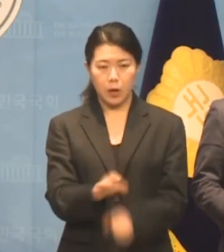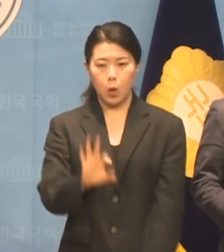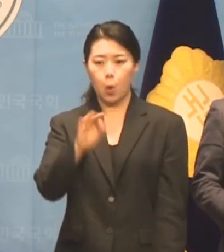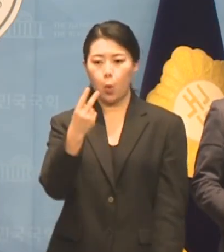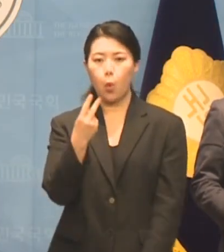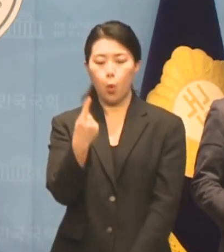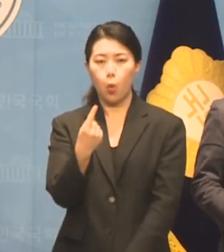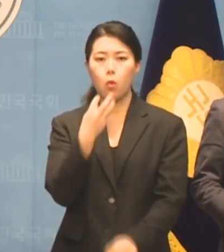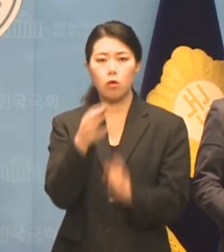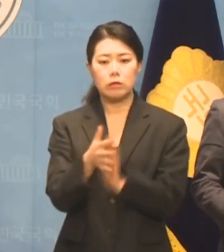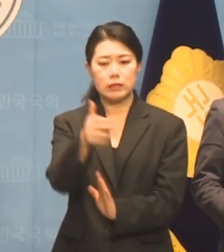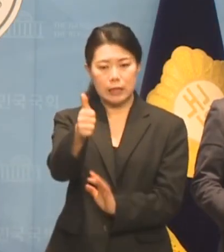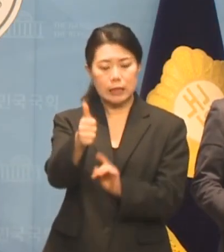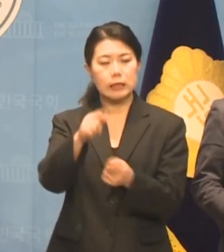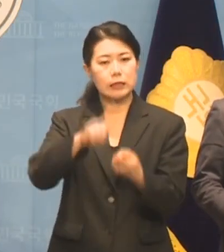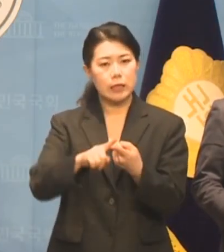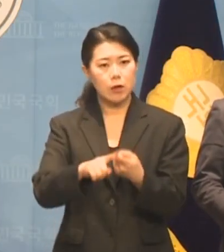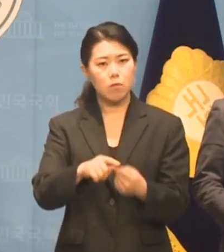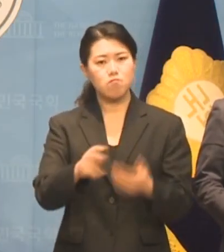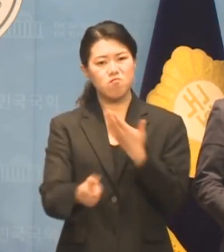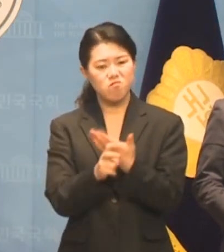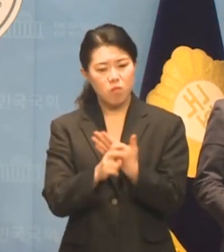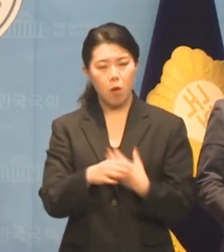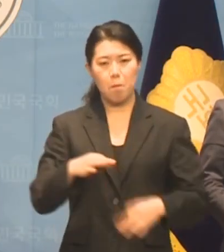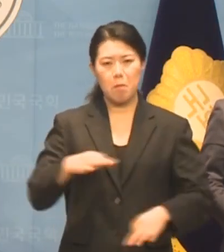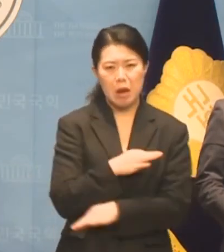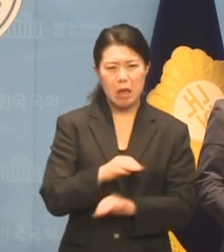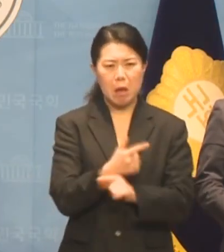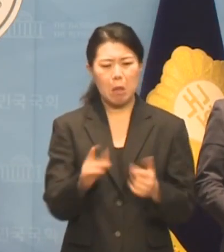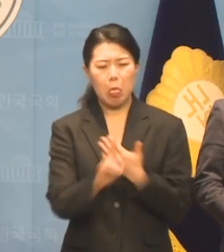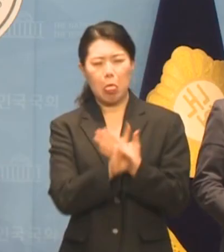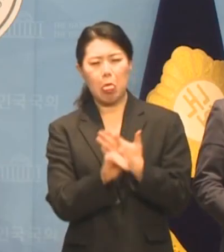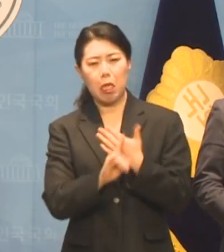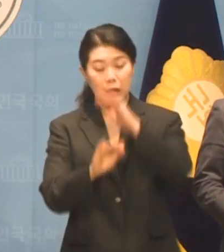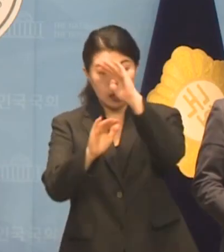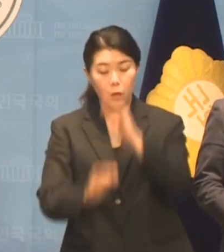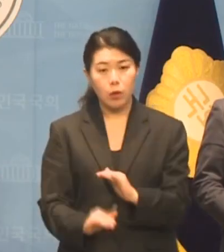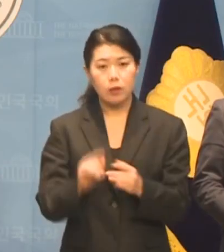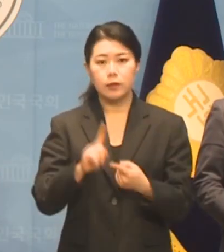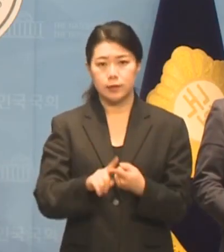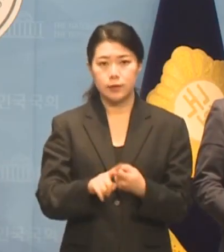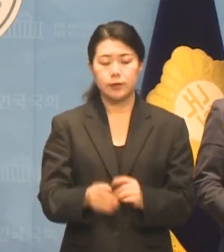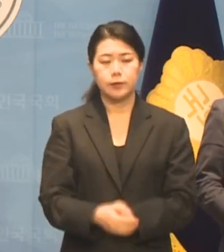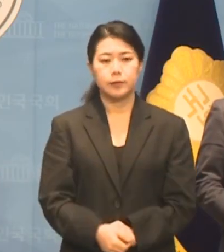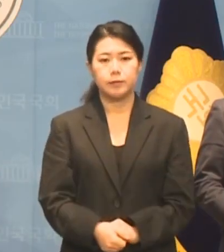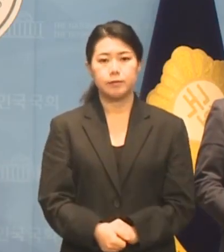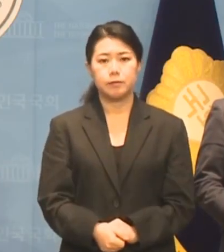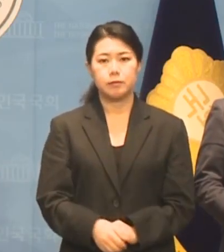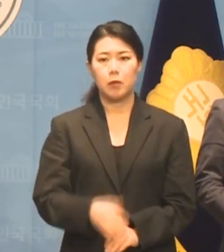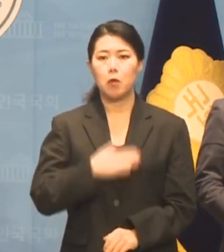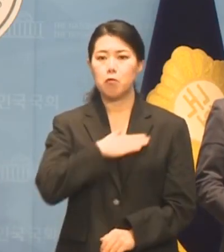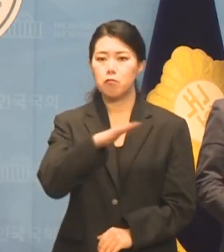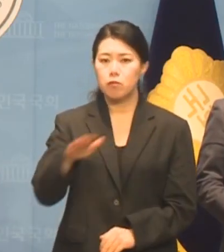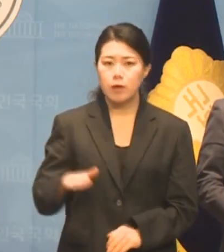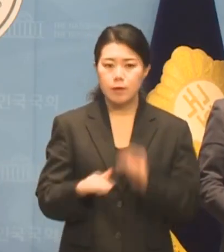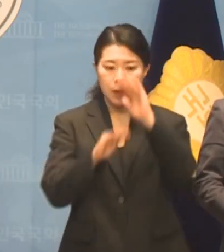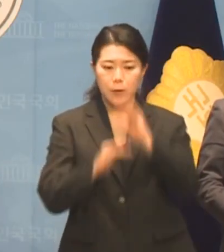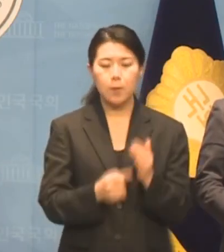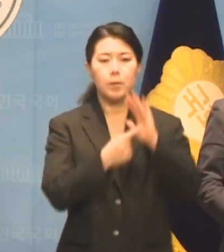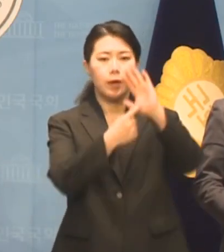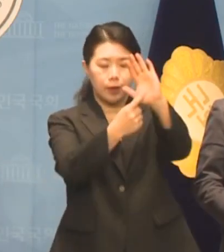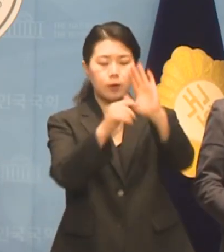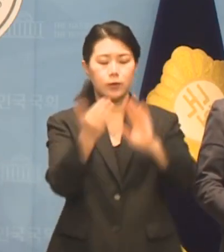시장에 대한 불법과 비리, 그리고 그동안 변명으로 일관한 내용에 대해서 우리의 주장을 밝히는 기자회견을